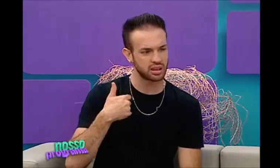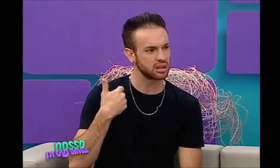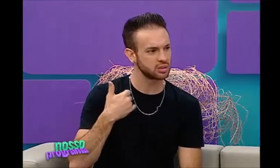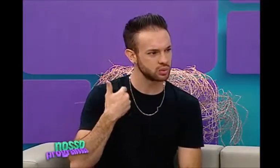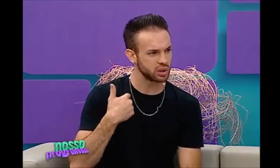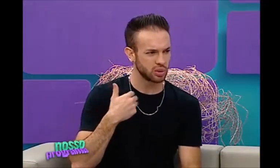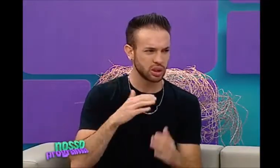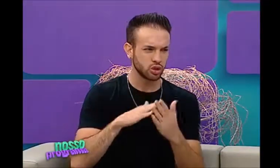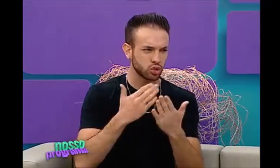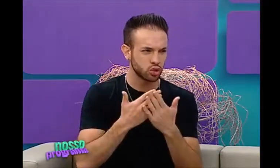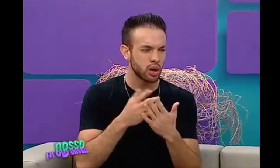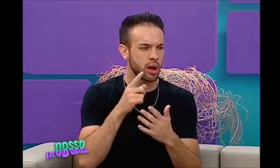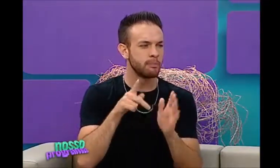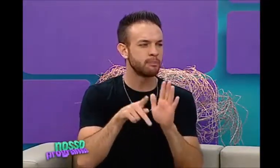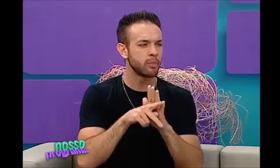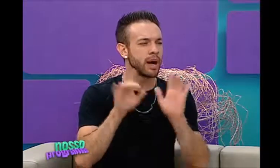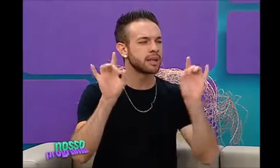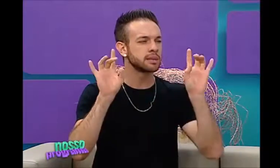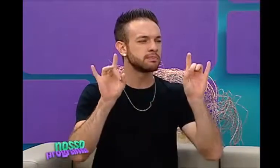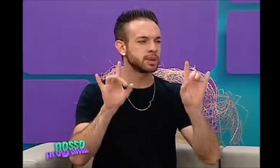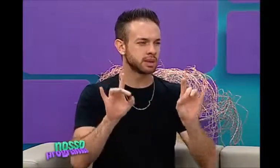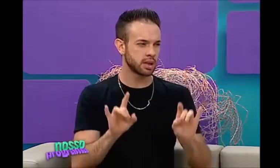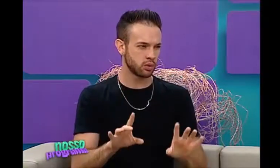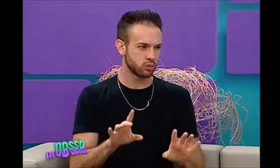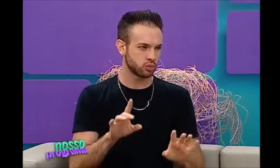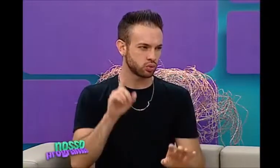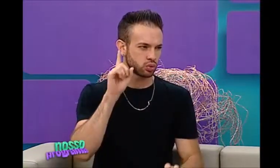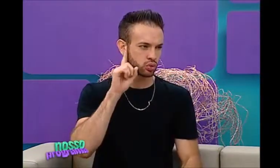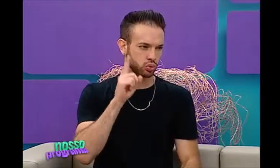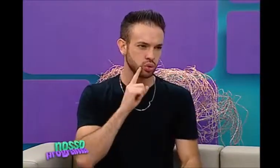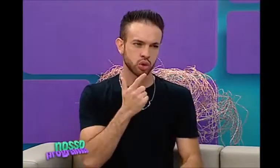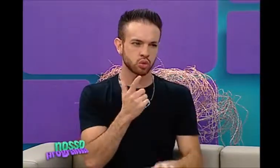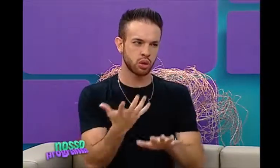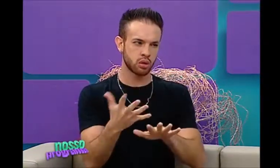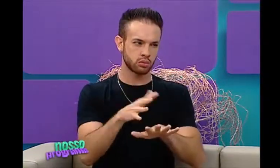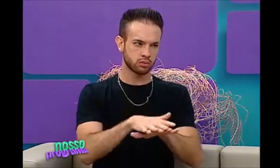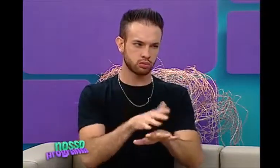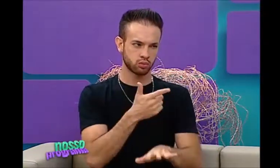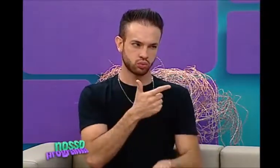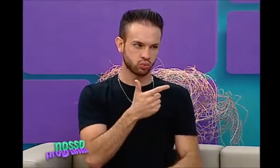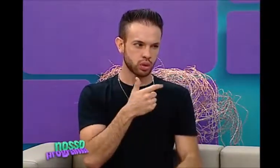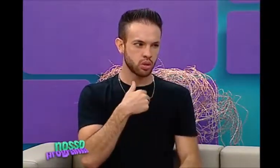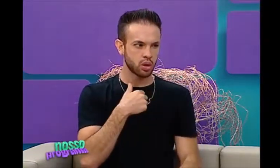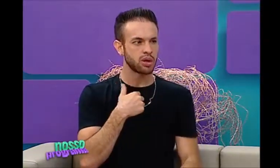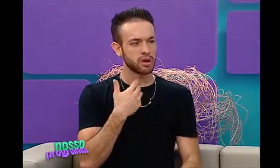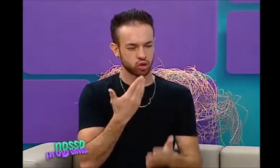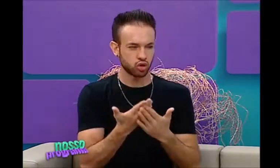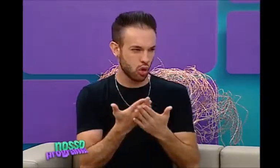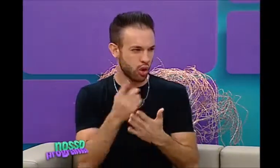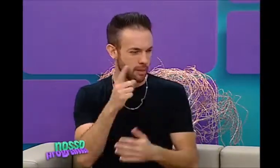Mais ou menos uns 6 anos que ele foi para a escola própria para surdos. Não tinha muito isso de inclusão